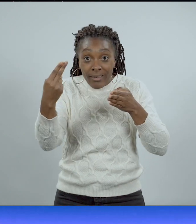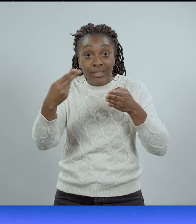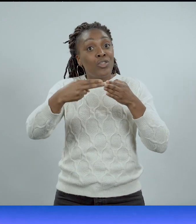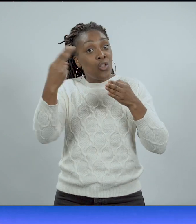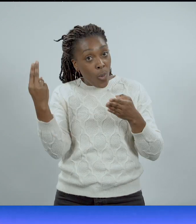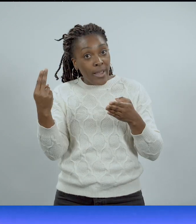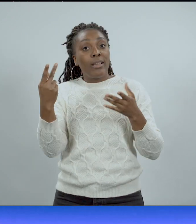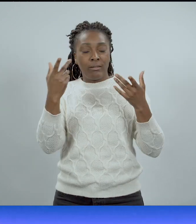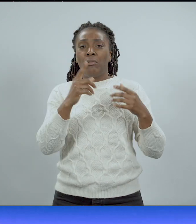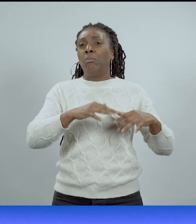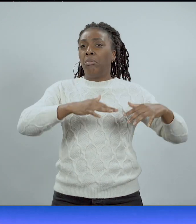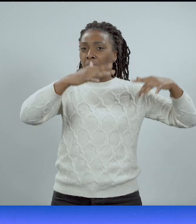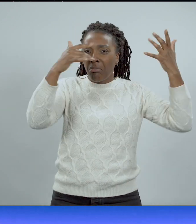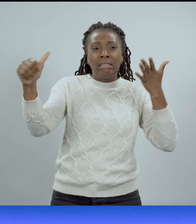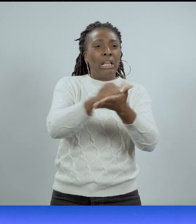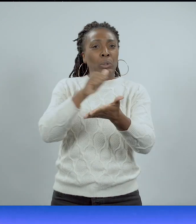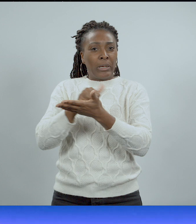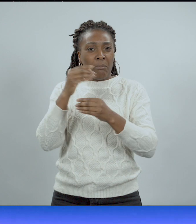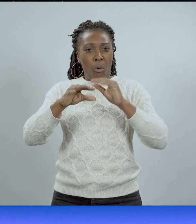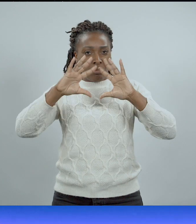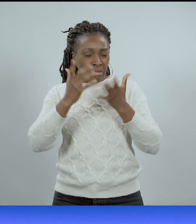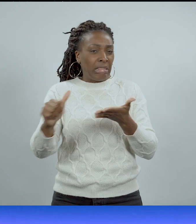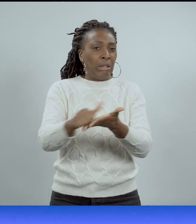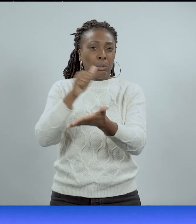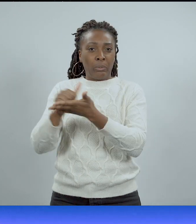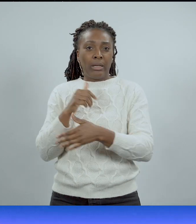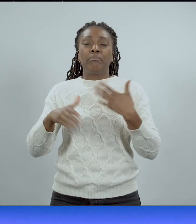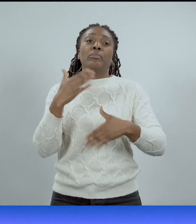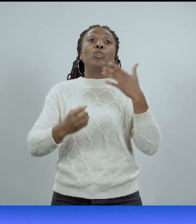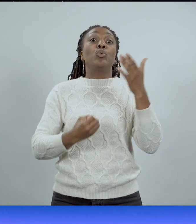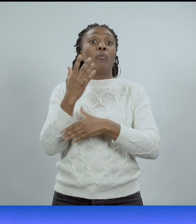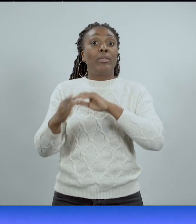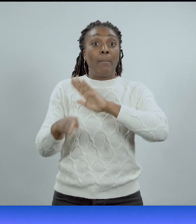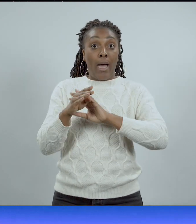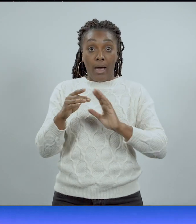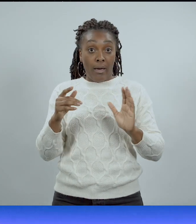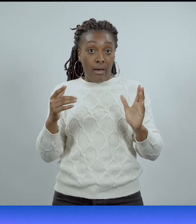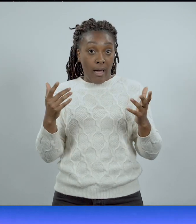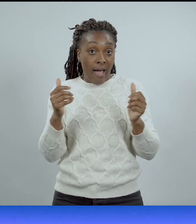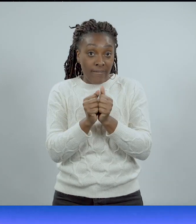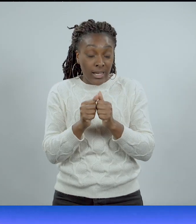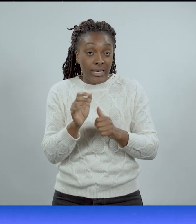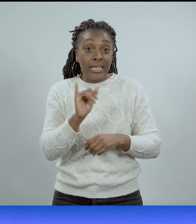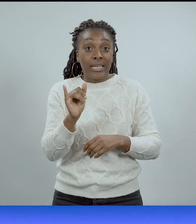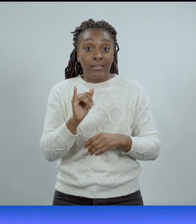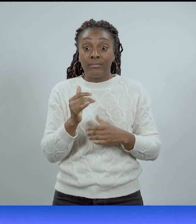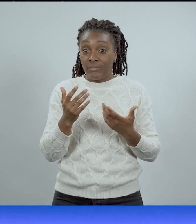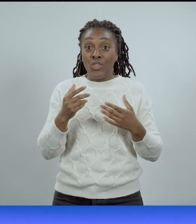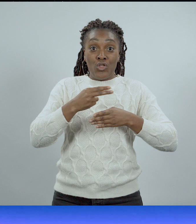qui finalement, Dieu détruit la terre. Et puis, il y a un nouveau départ qui prend place